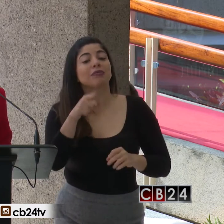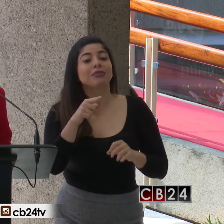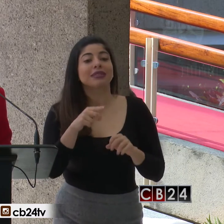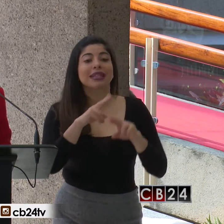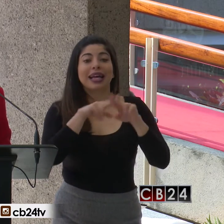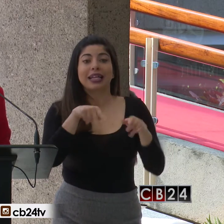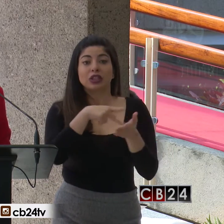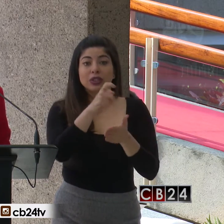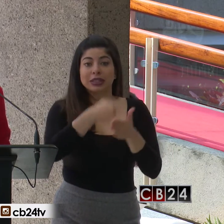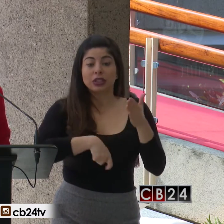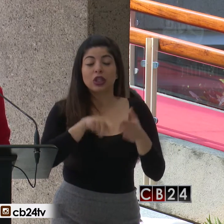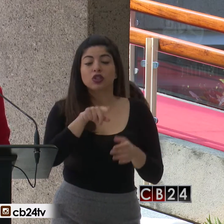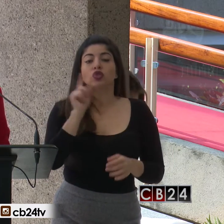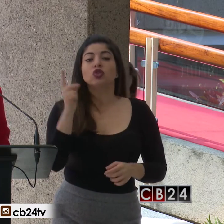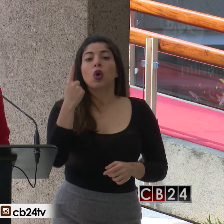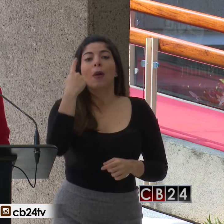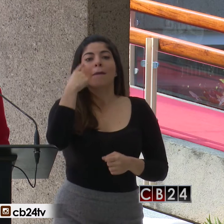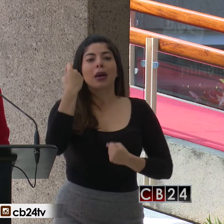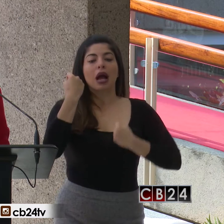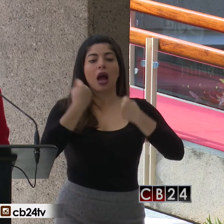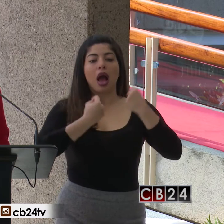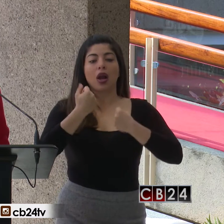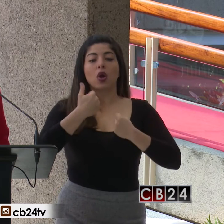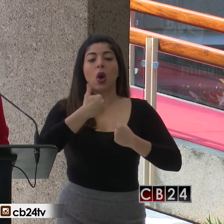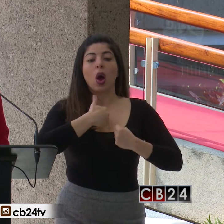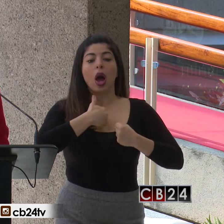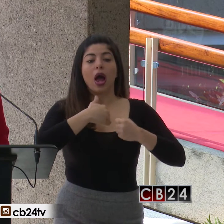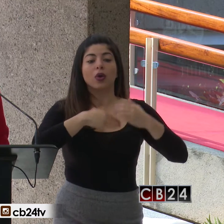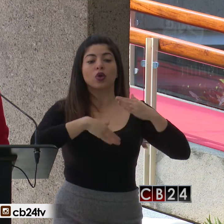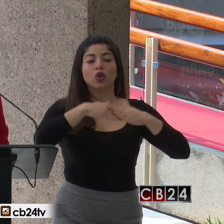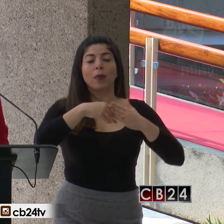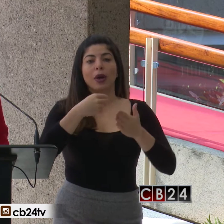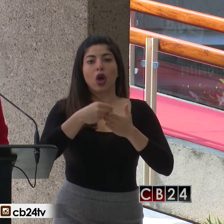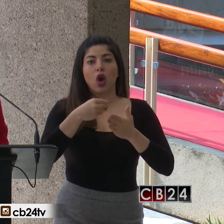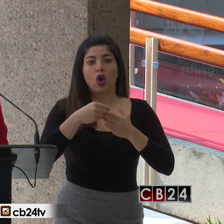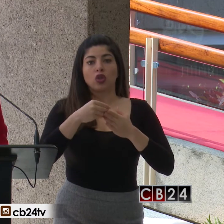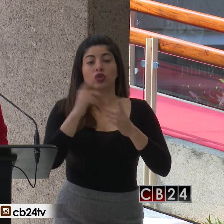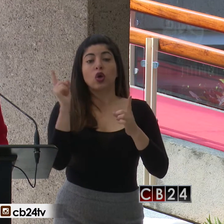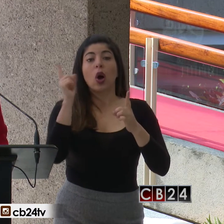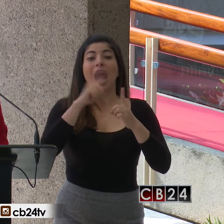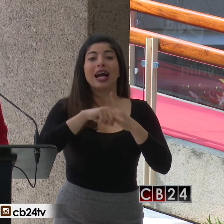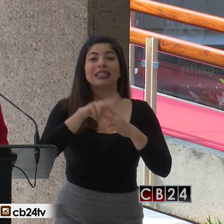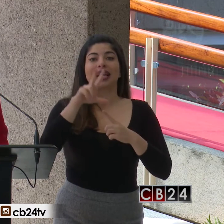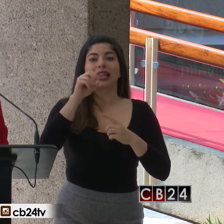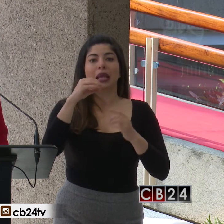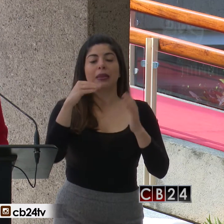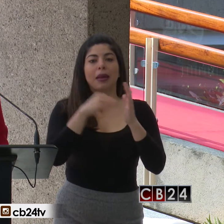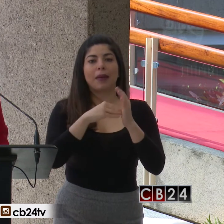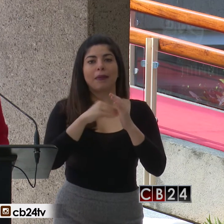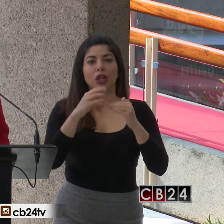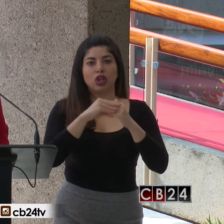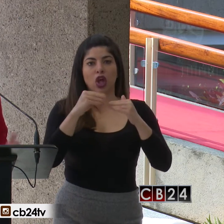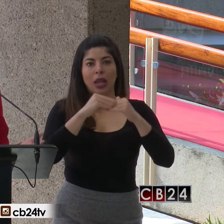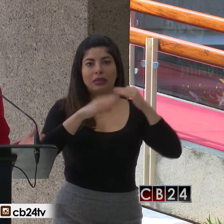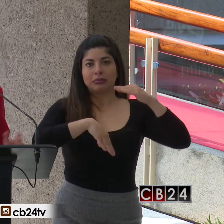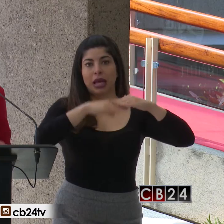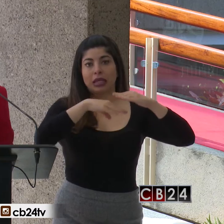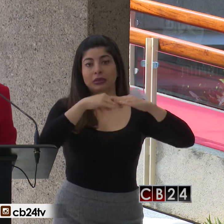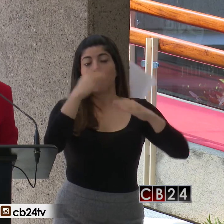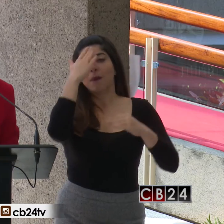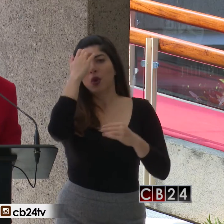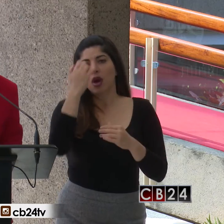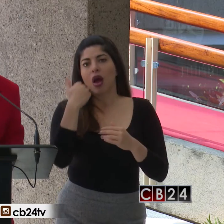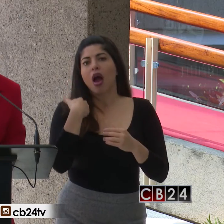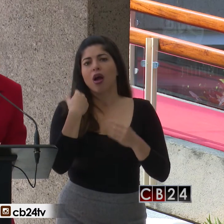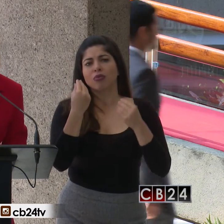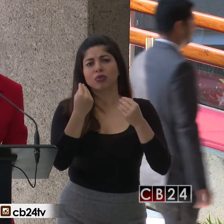en Costa Rica para promover un parque vehicular totalmente limpio, totalmente libre de emisiones